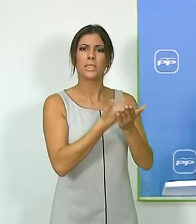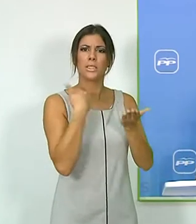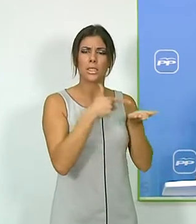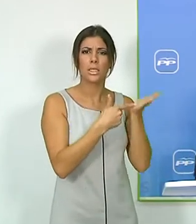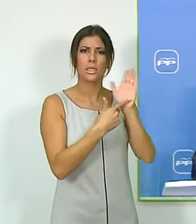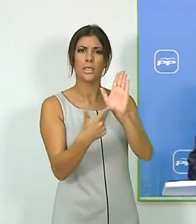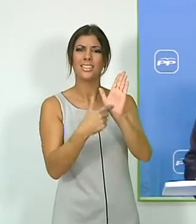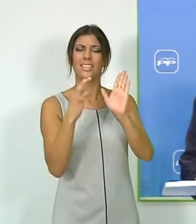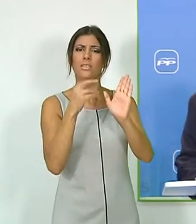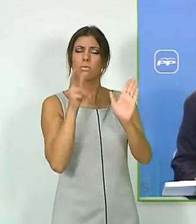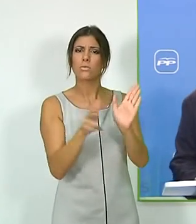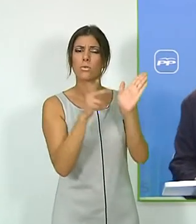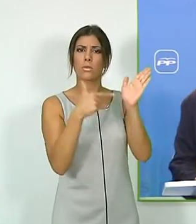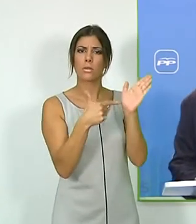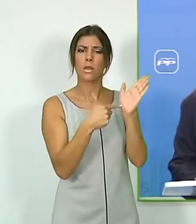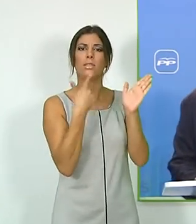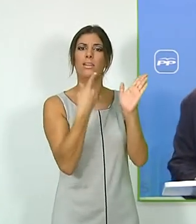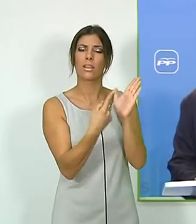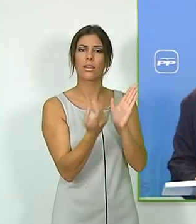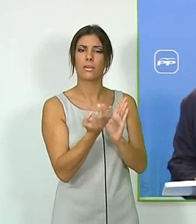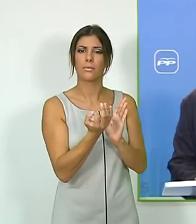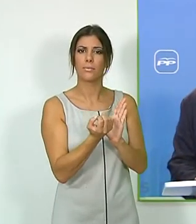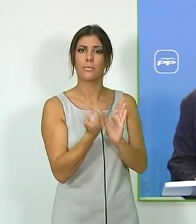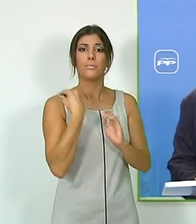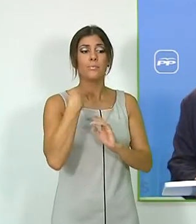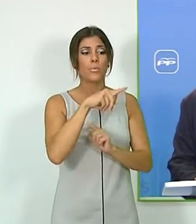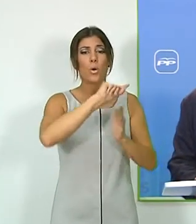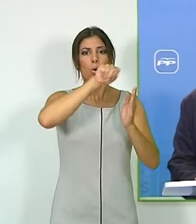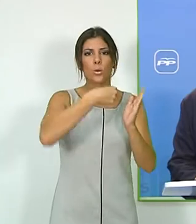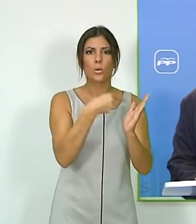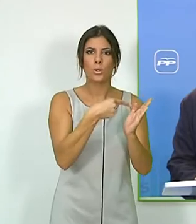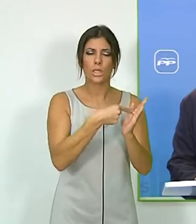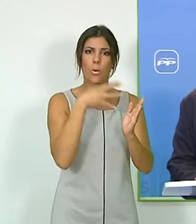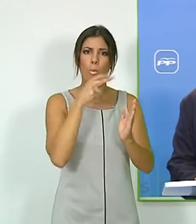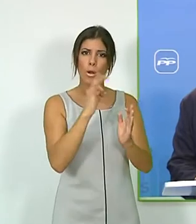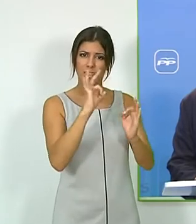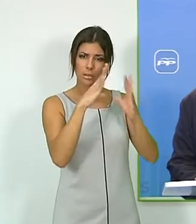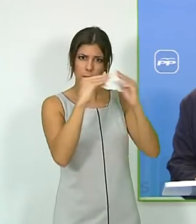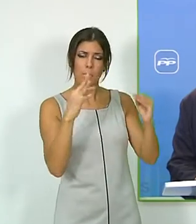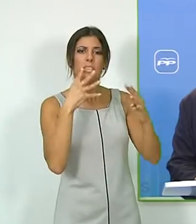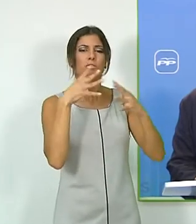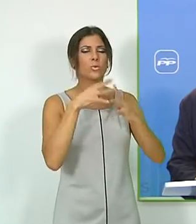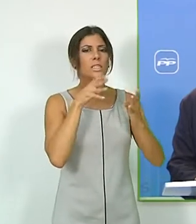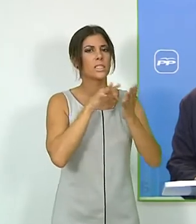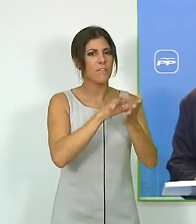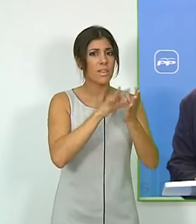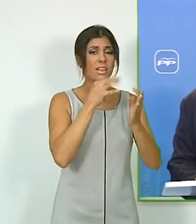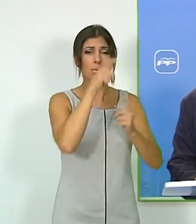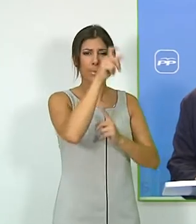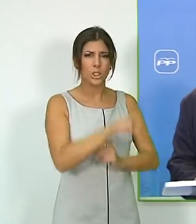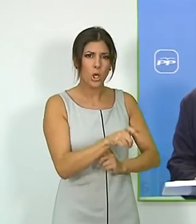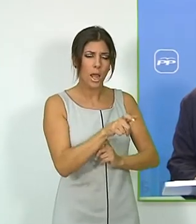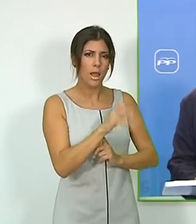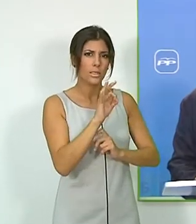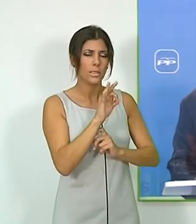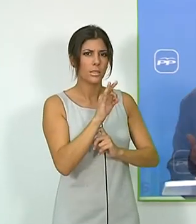que ha presentado ante el juzgado de lo social dice que su contrato por el ente público andaluz de infraestructura y servicios como